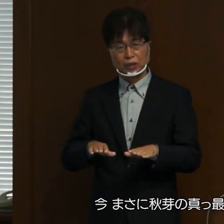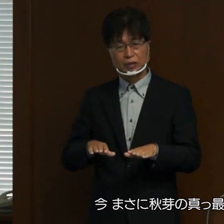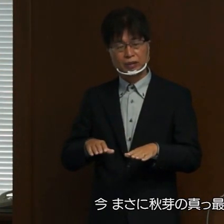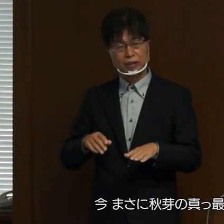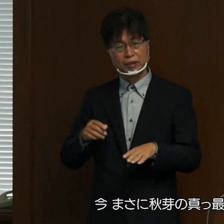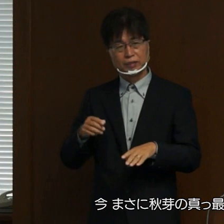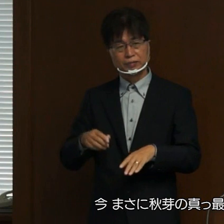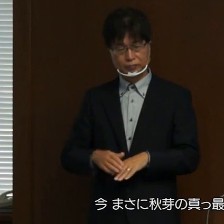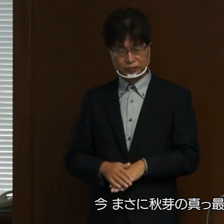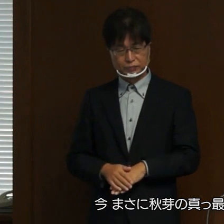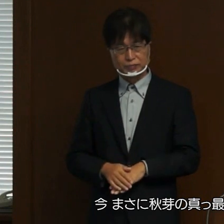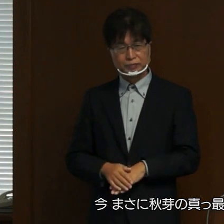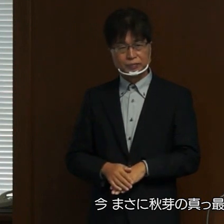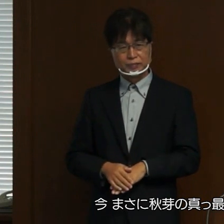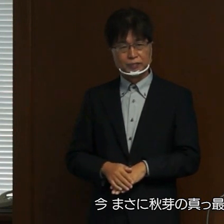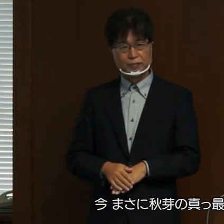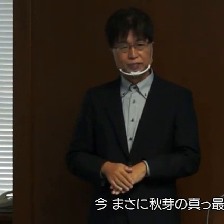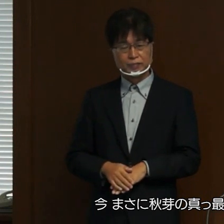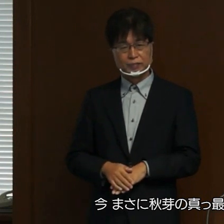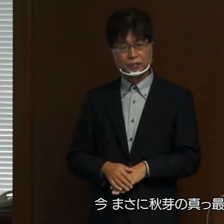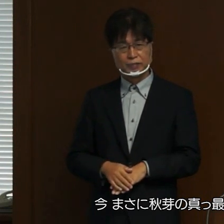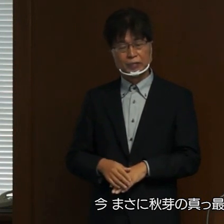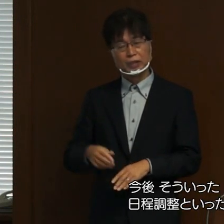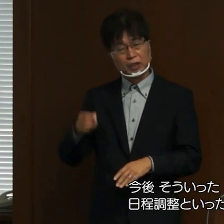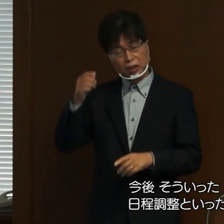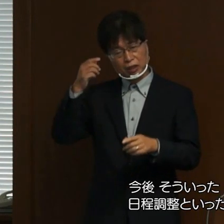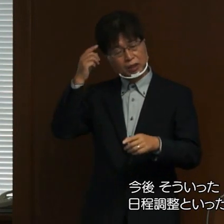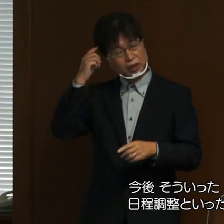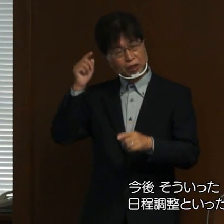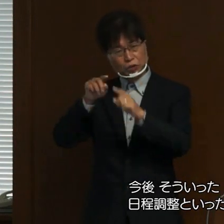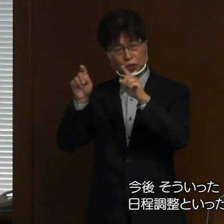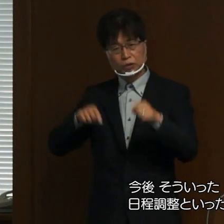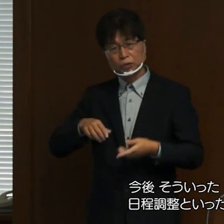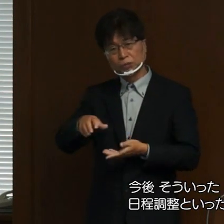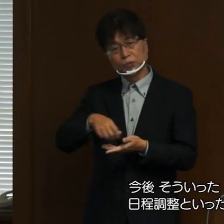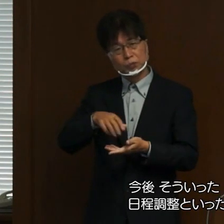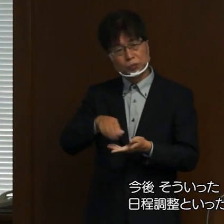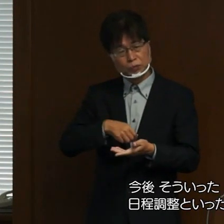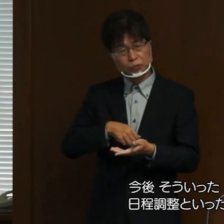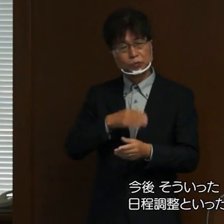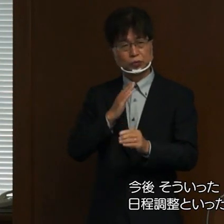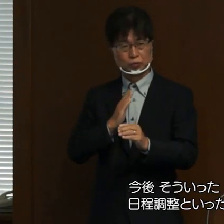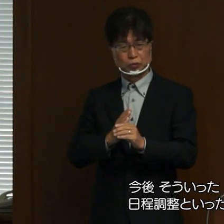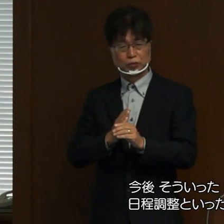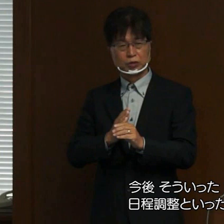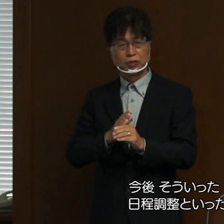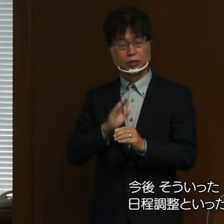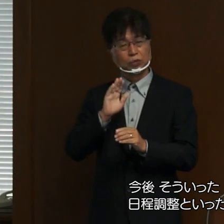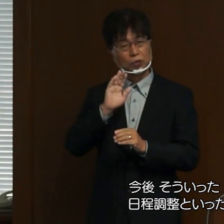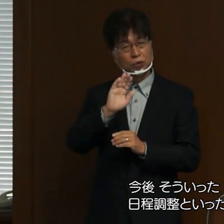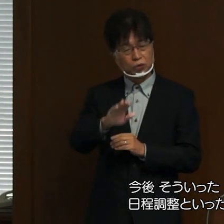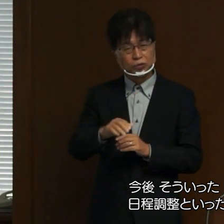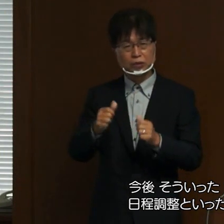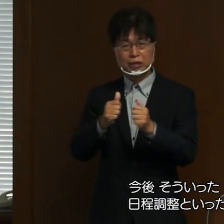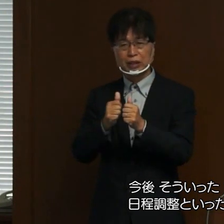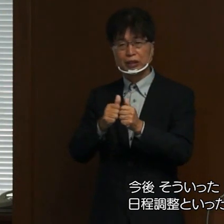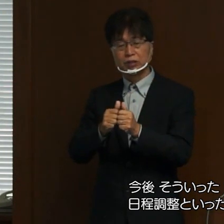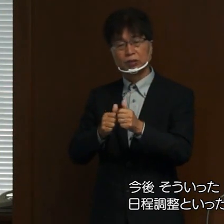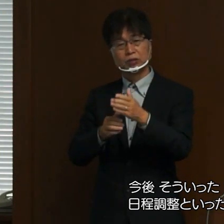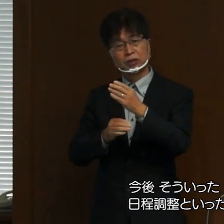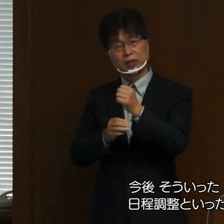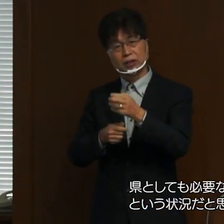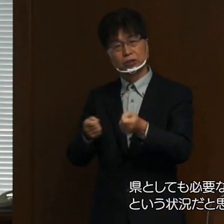中ということですので、今後そういった日程調整といったところについ